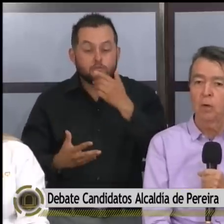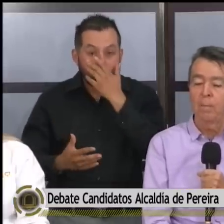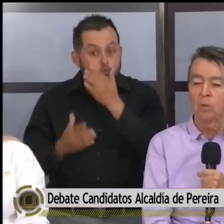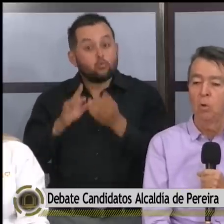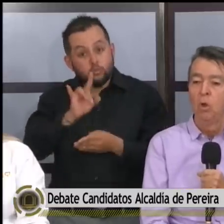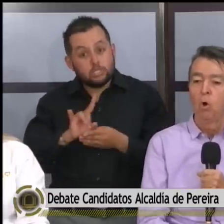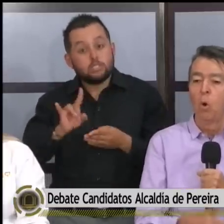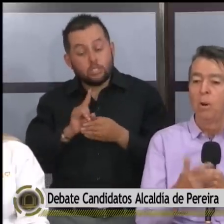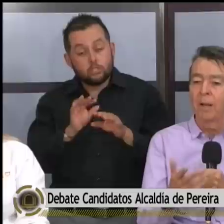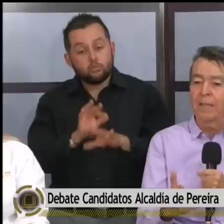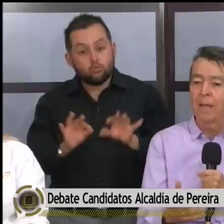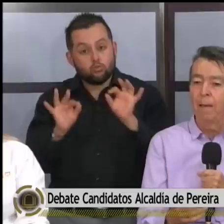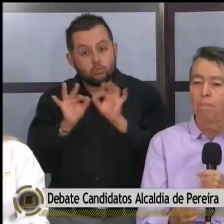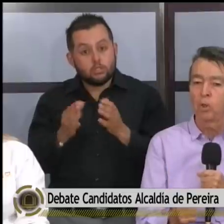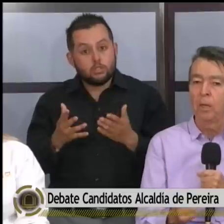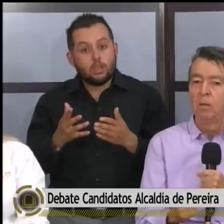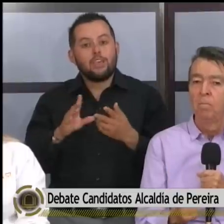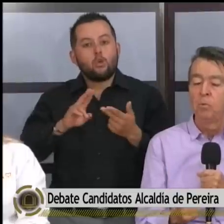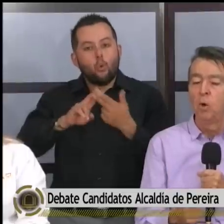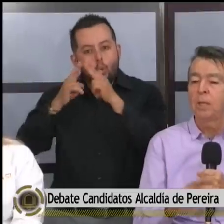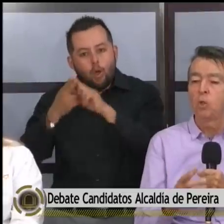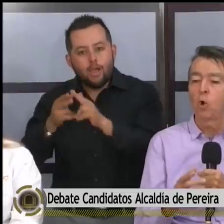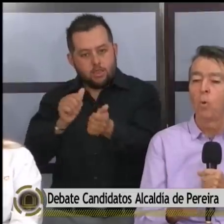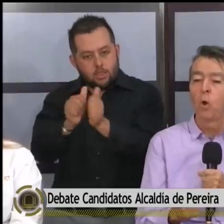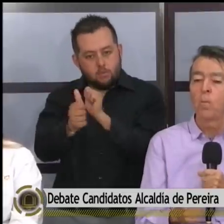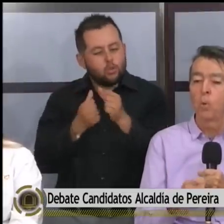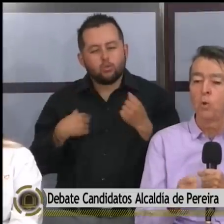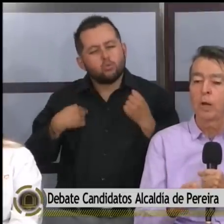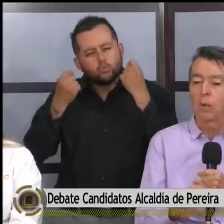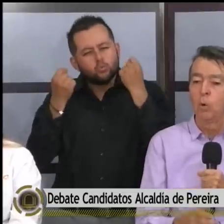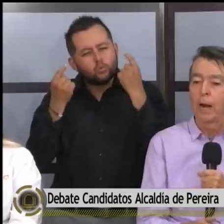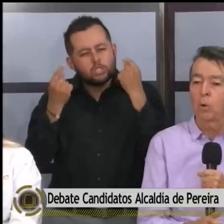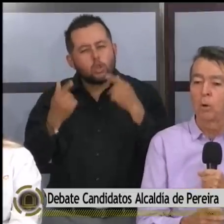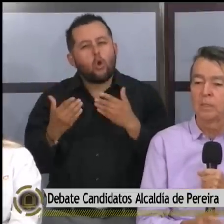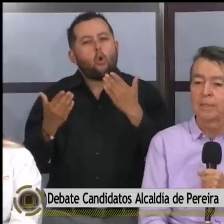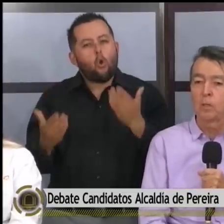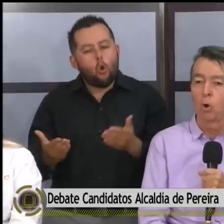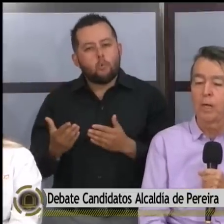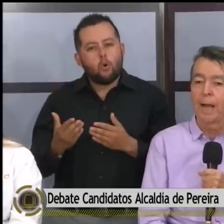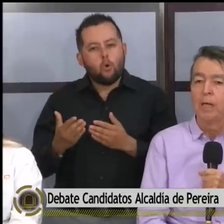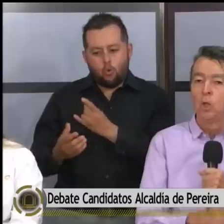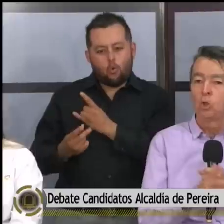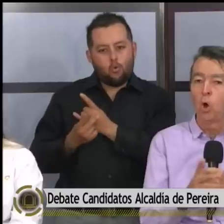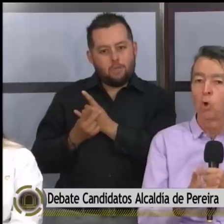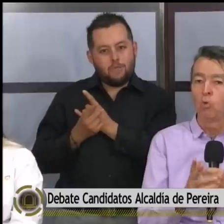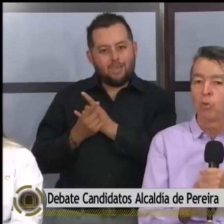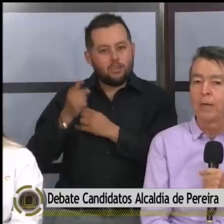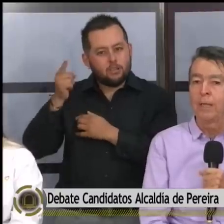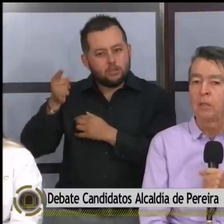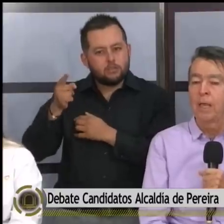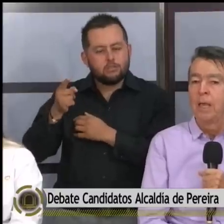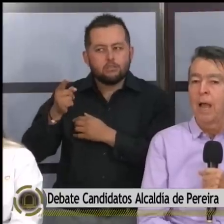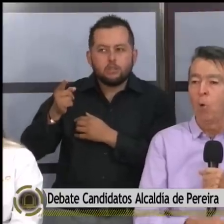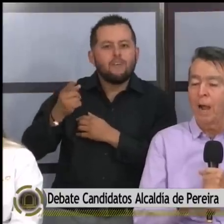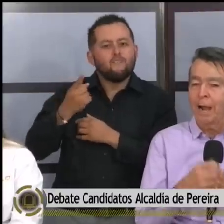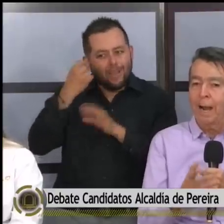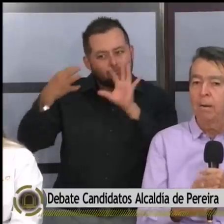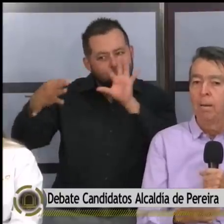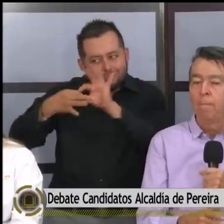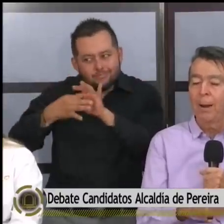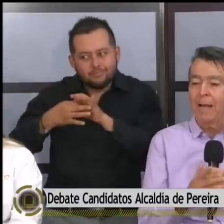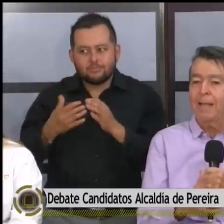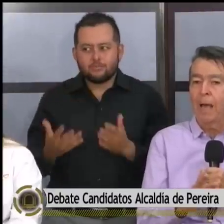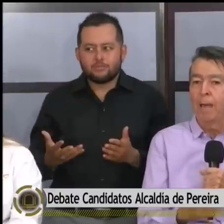utilizar esos elementos, como en materia de deporte. Yo no entiendo cómo no hemos podido articular con la Universidad Tecnológica todo lo concerniente a una